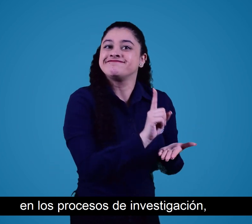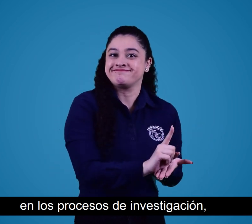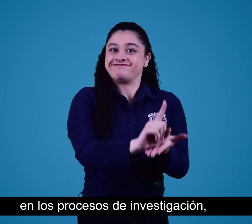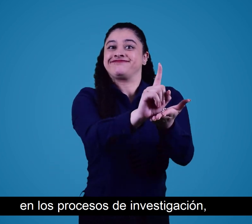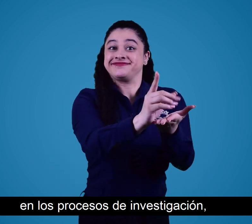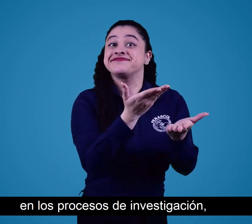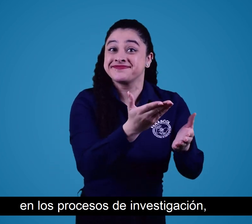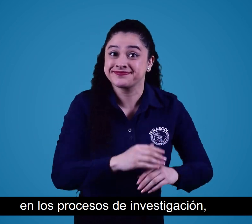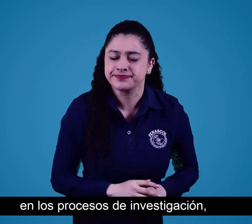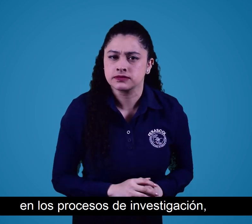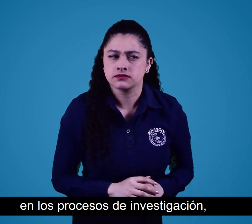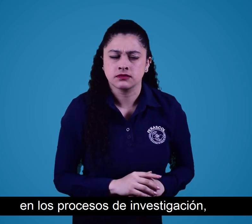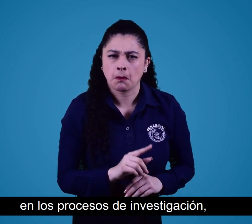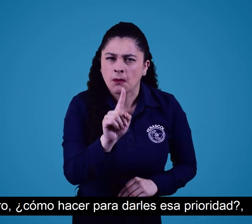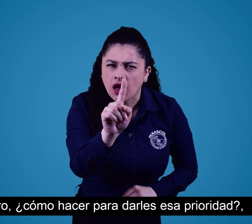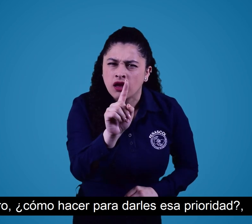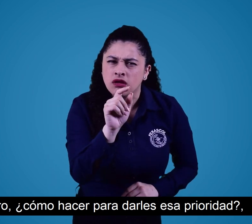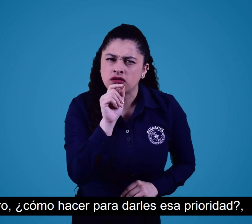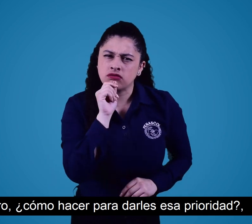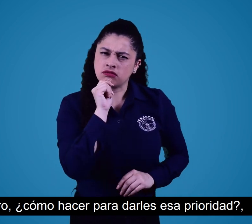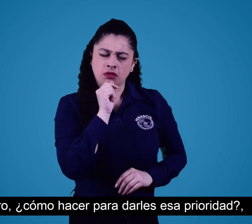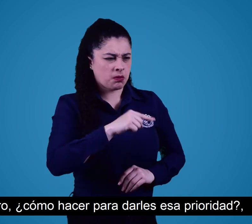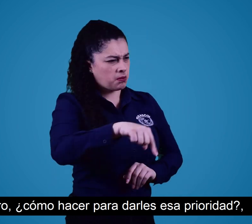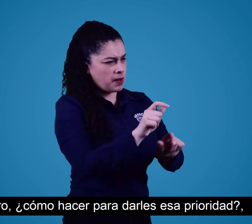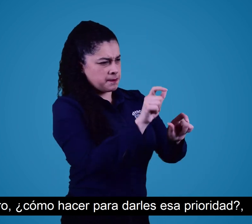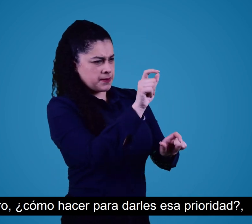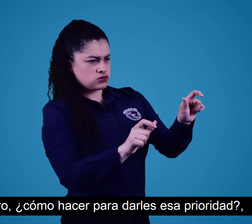investigación ¿Pero cómo hacer para darles esa prioridad?